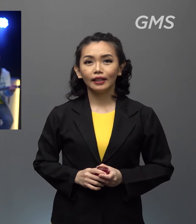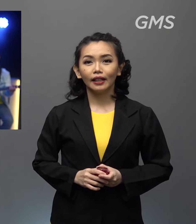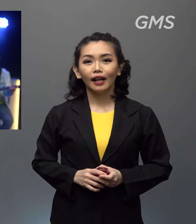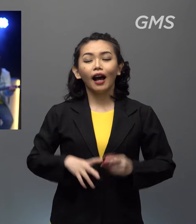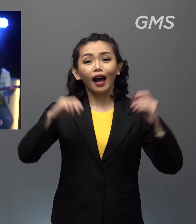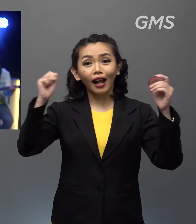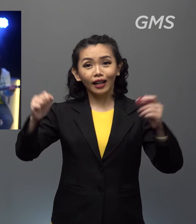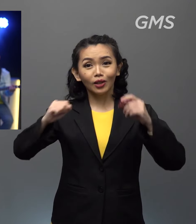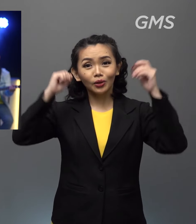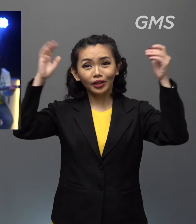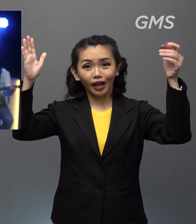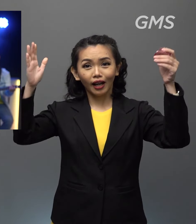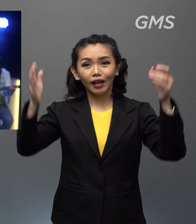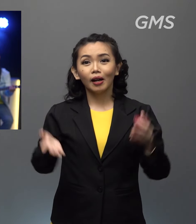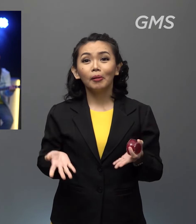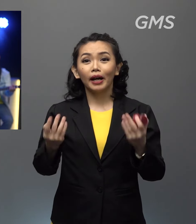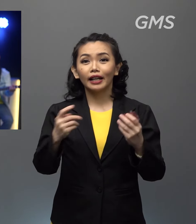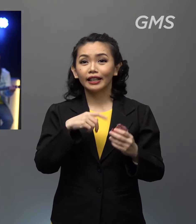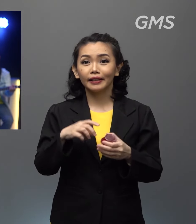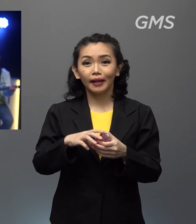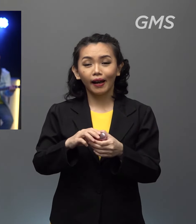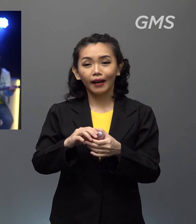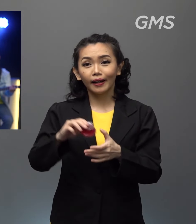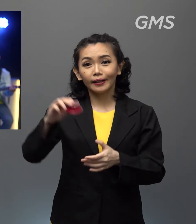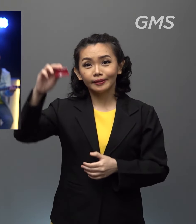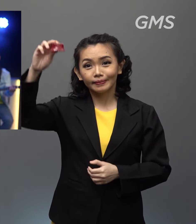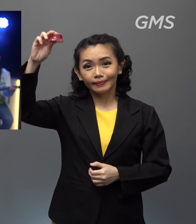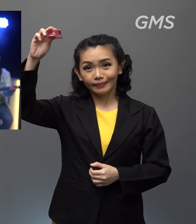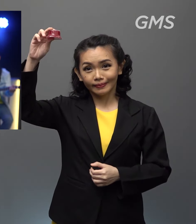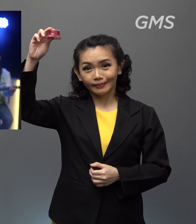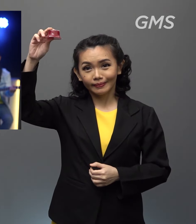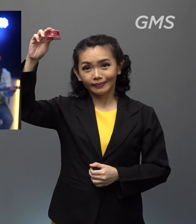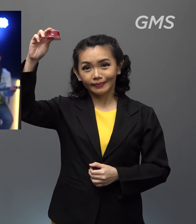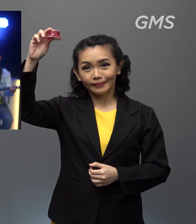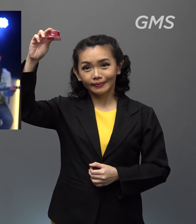Haleluya. Mari kita angkat cawan anggur ini juga.